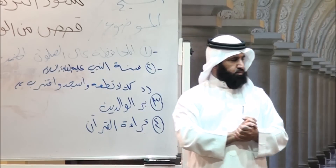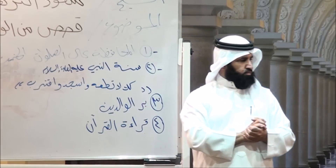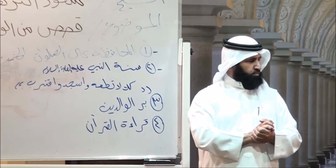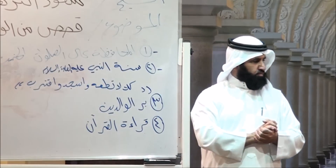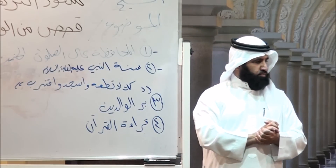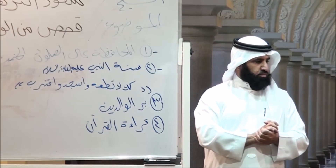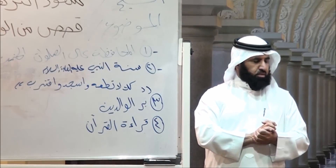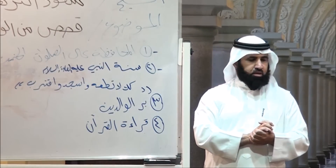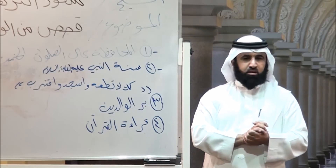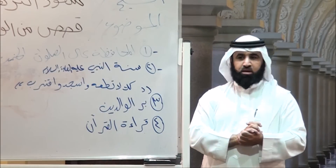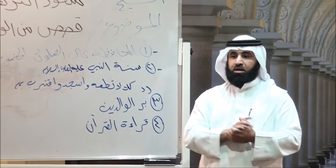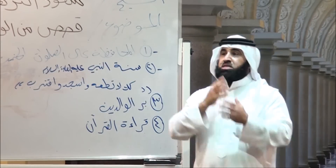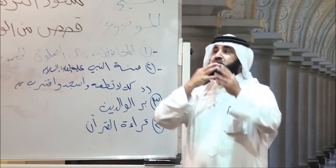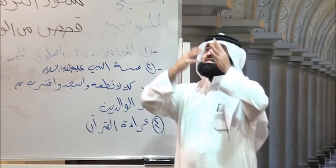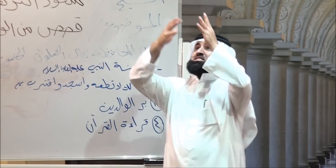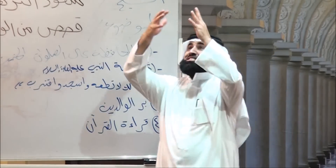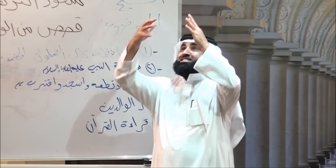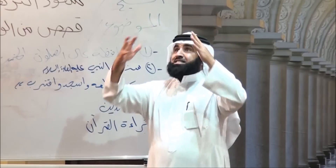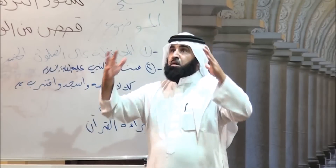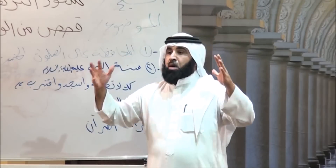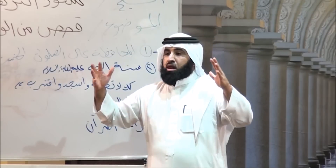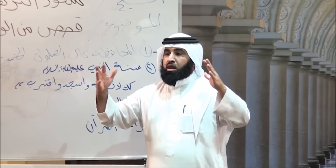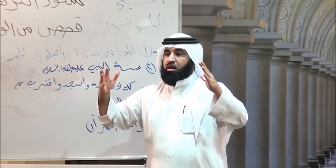والجبال يقطعها الحديد،